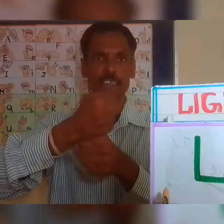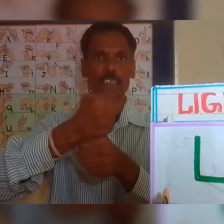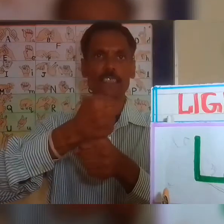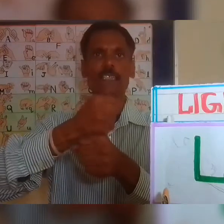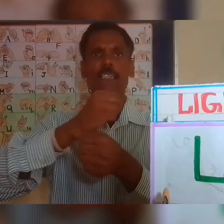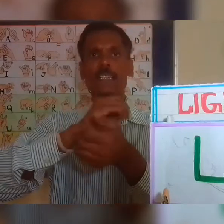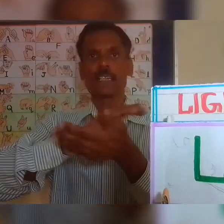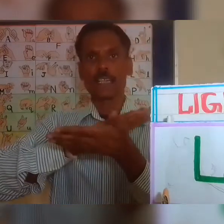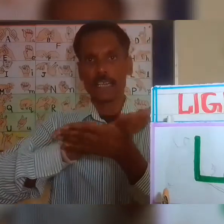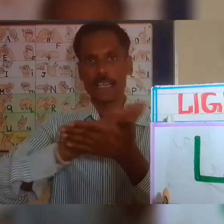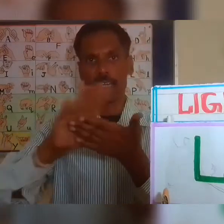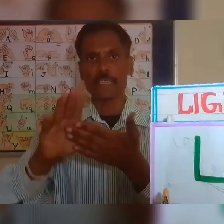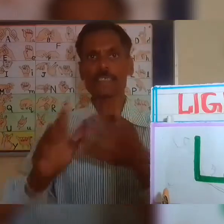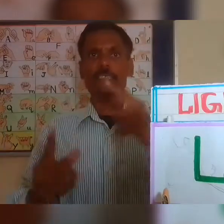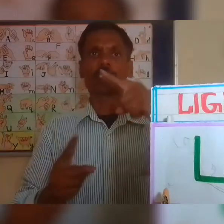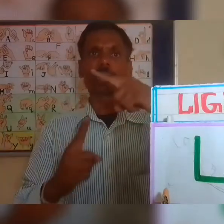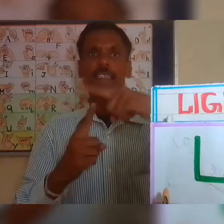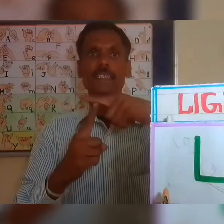H T